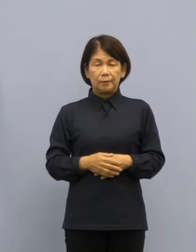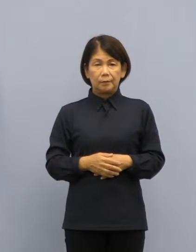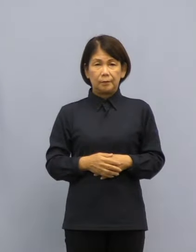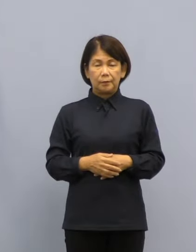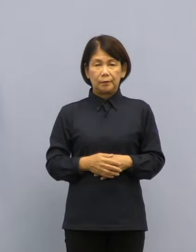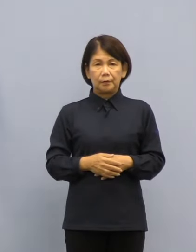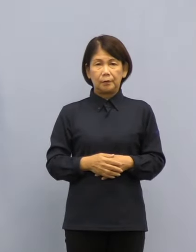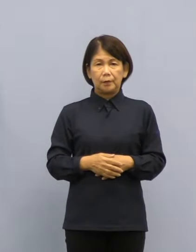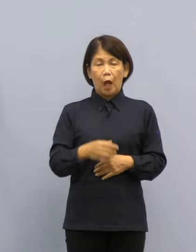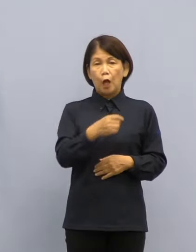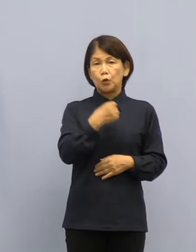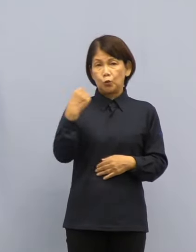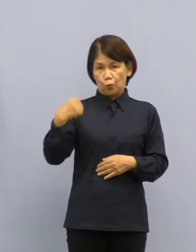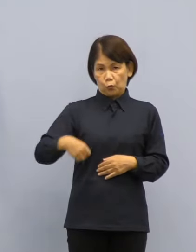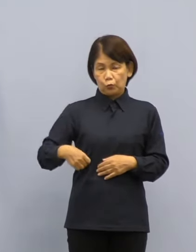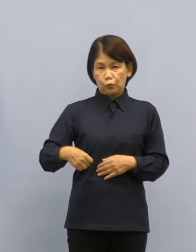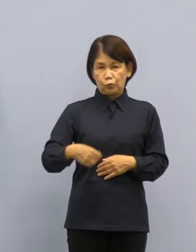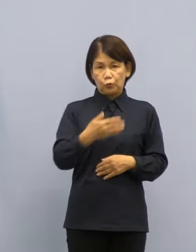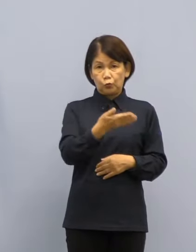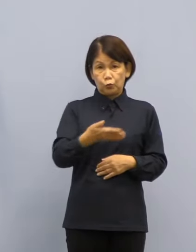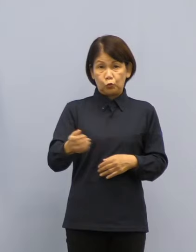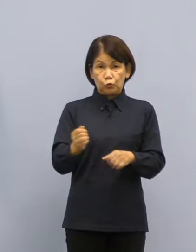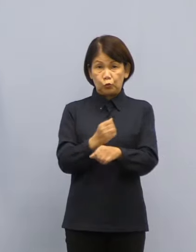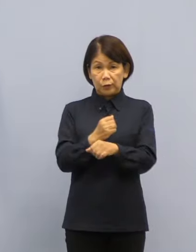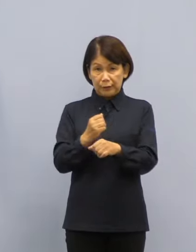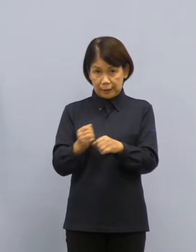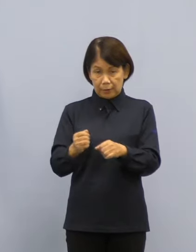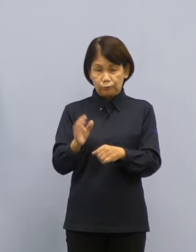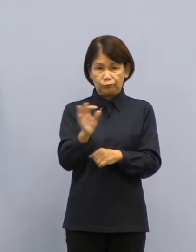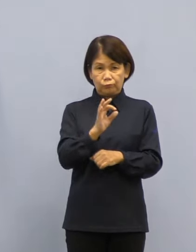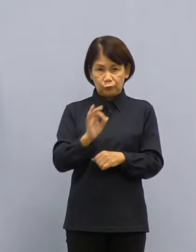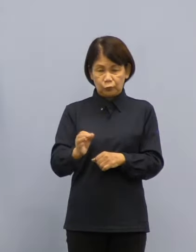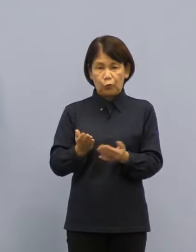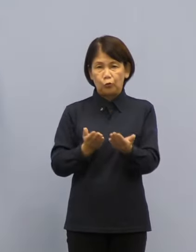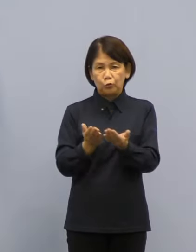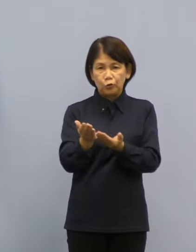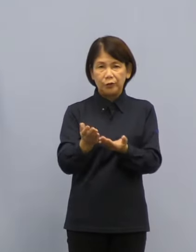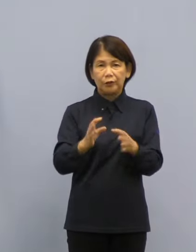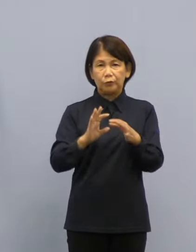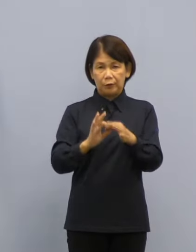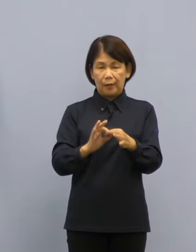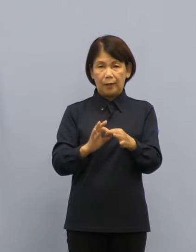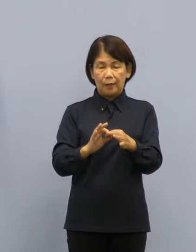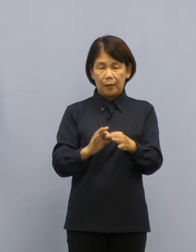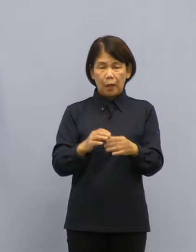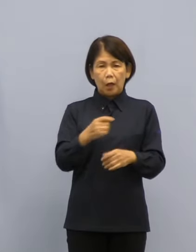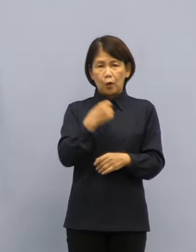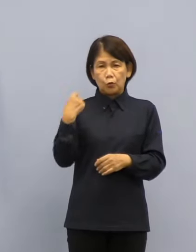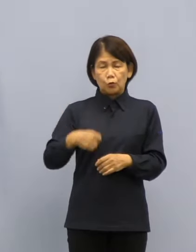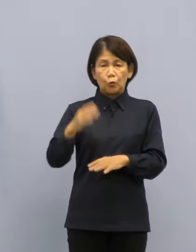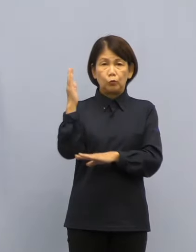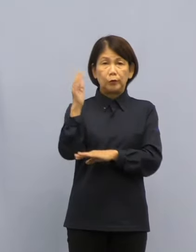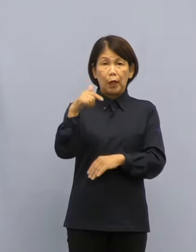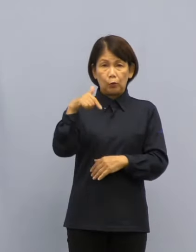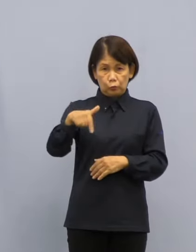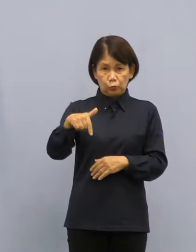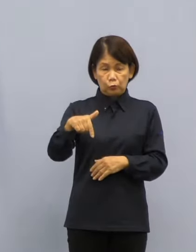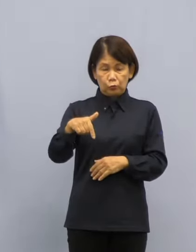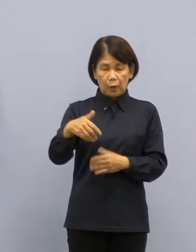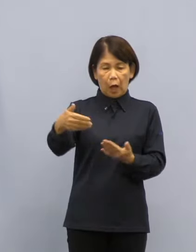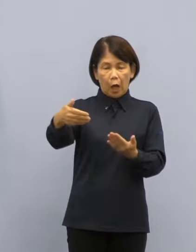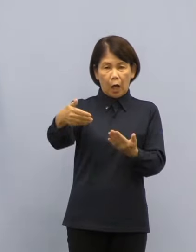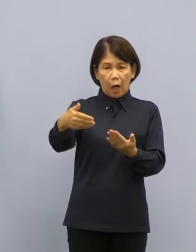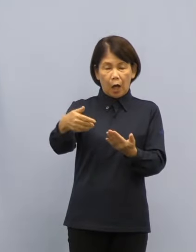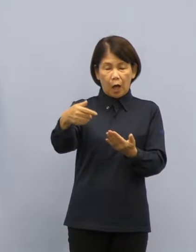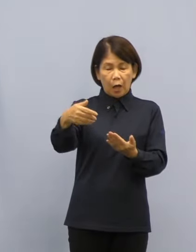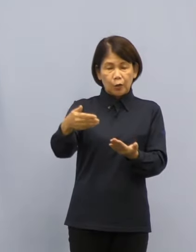中国への水産物の輸出のことです。はいはい、中国政府が、輸入を禁止してちょう